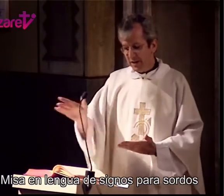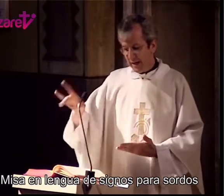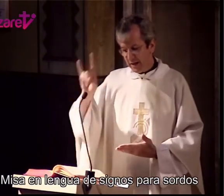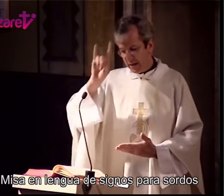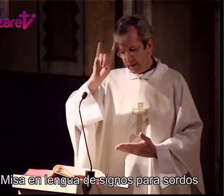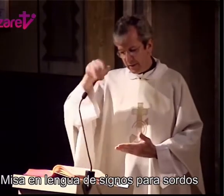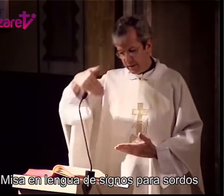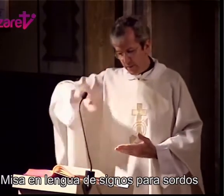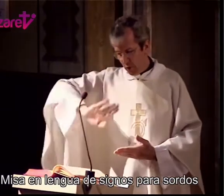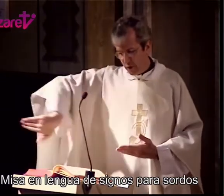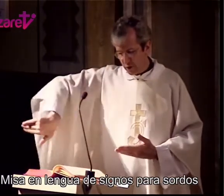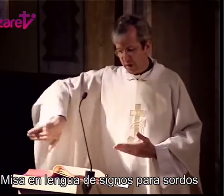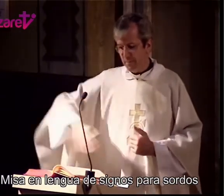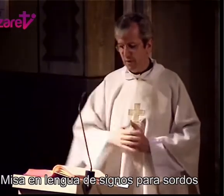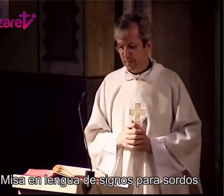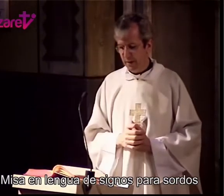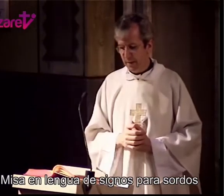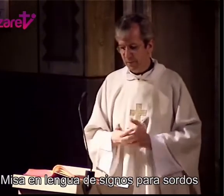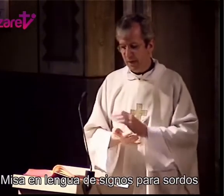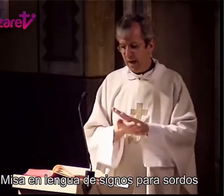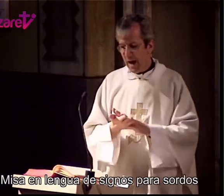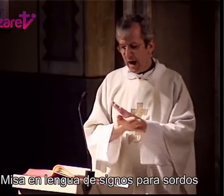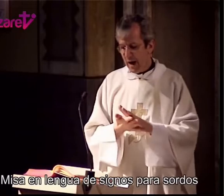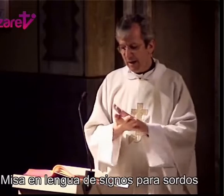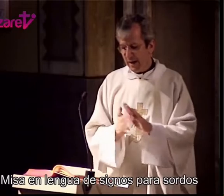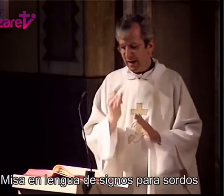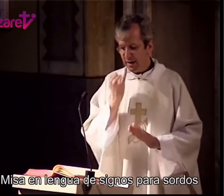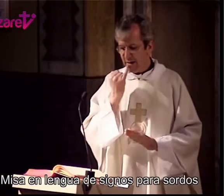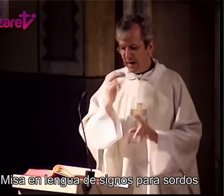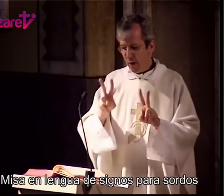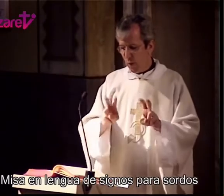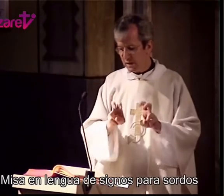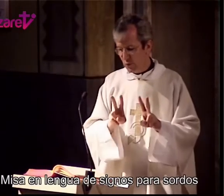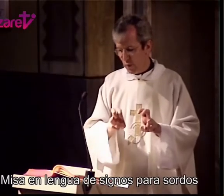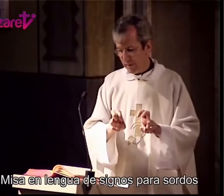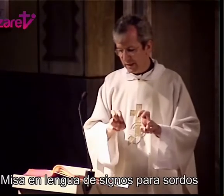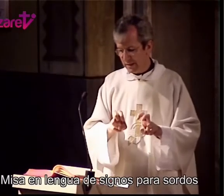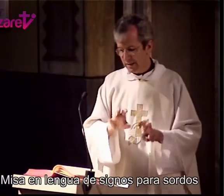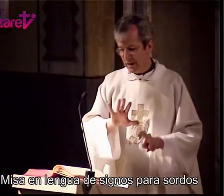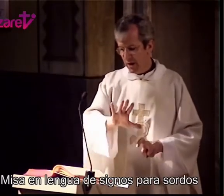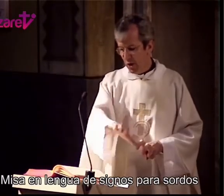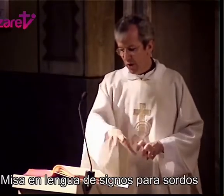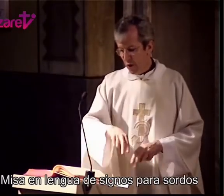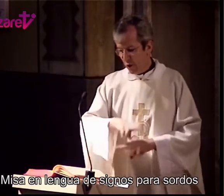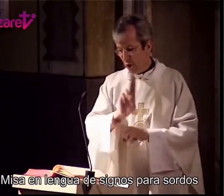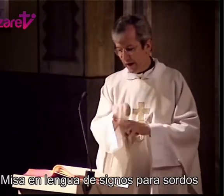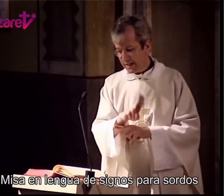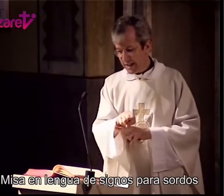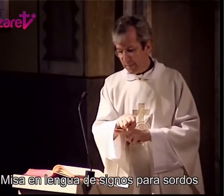echarán demonios en mi nombre, hablarán lenguas nuevas, cogerán